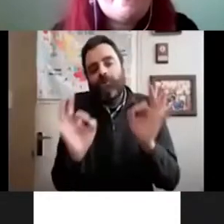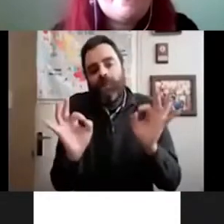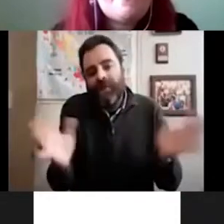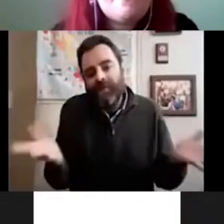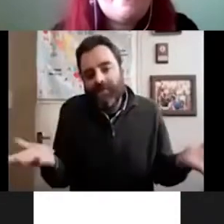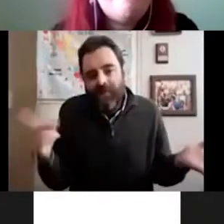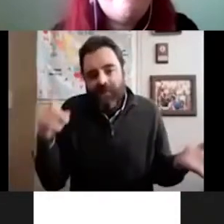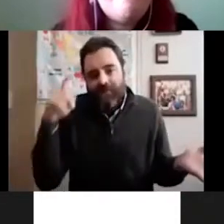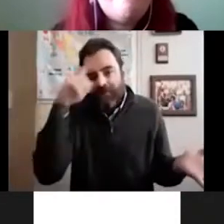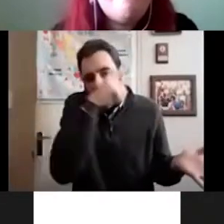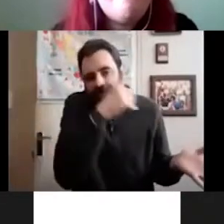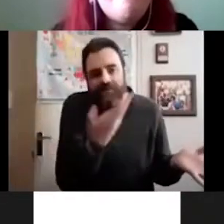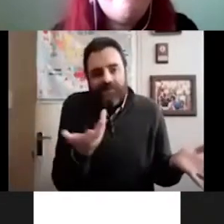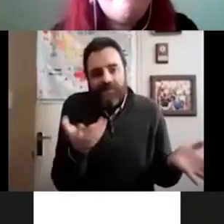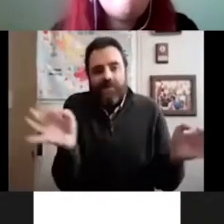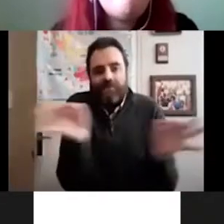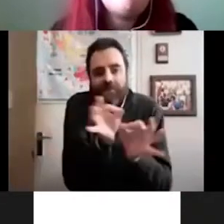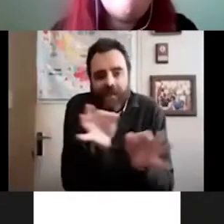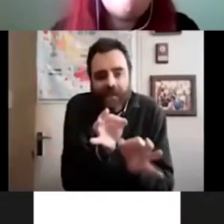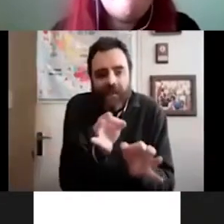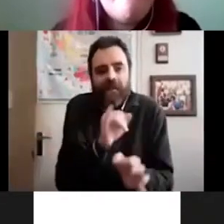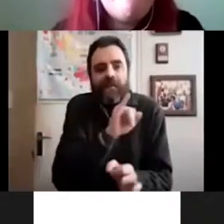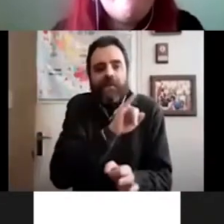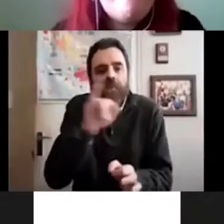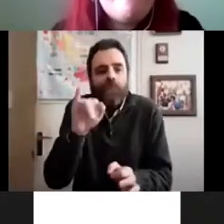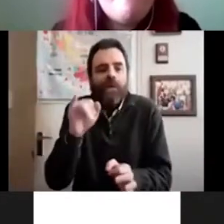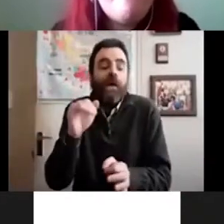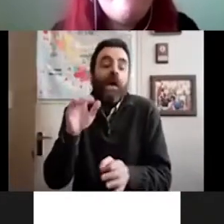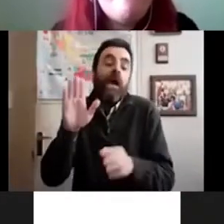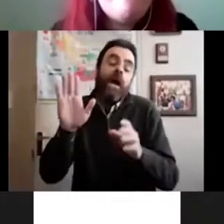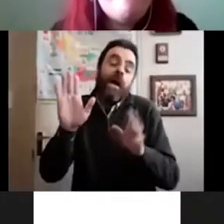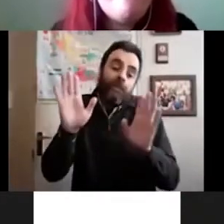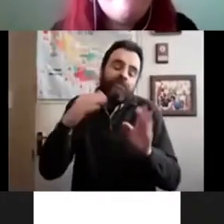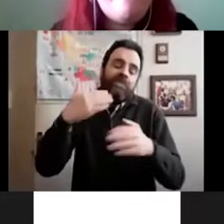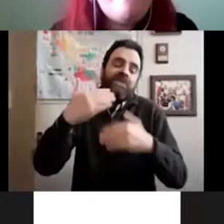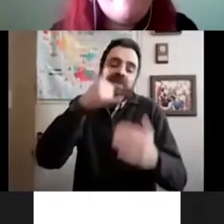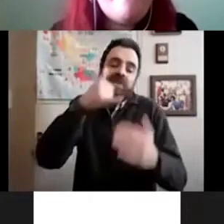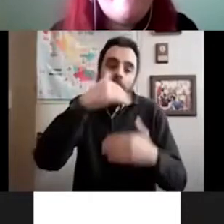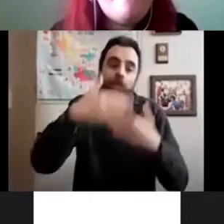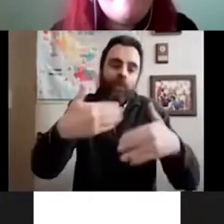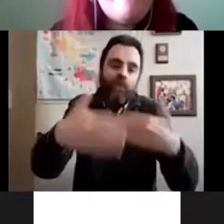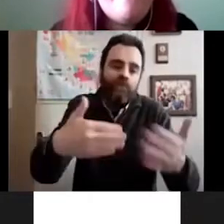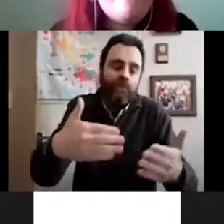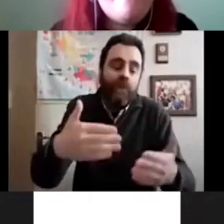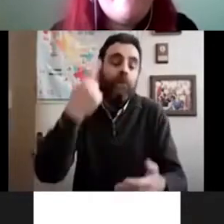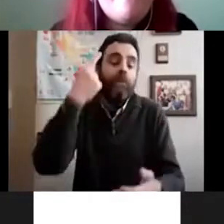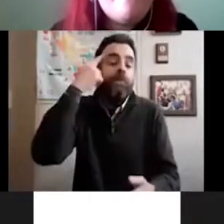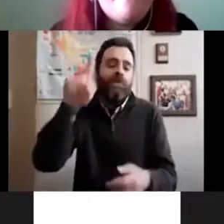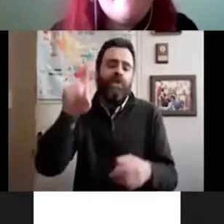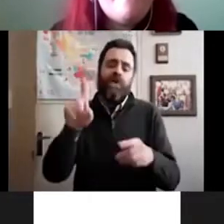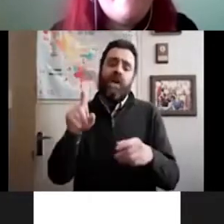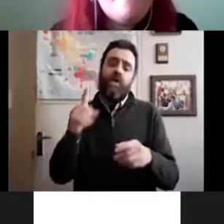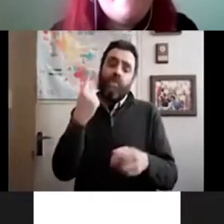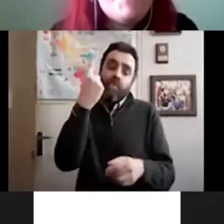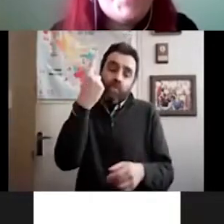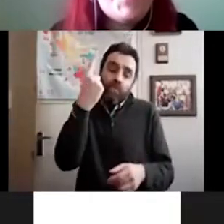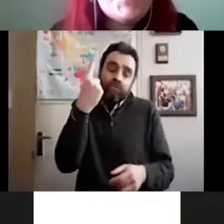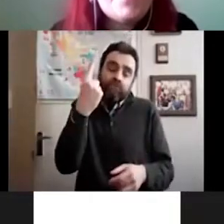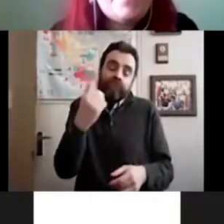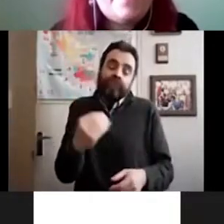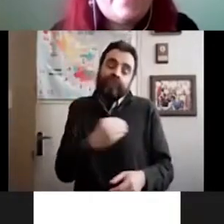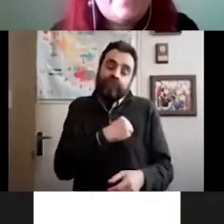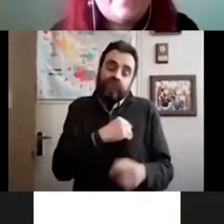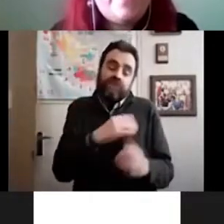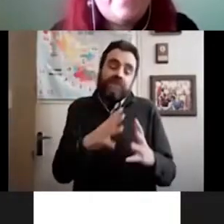porfiados, otros querían salir igual, y claro, es normal, es difícil explicar esto. Después, a medida que fue pasando el tiempo,